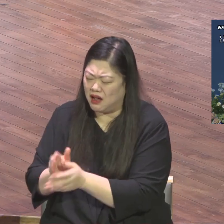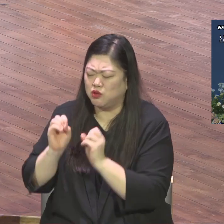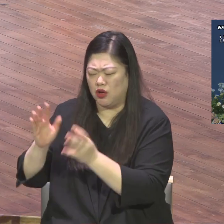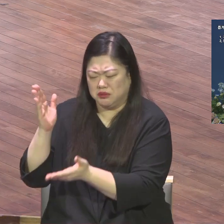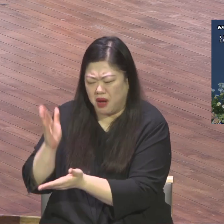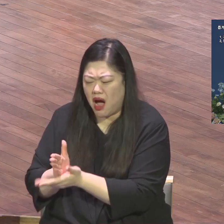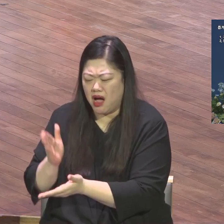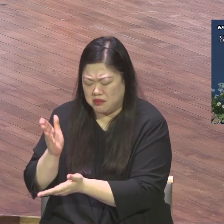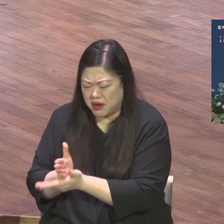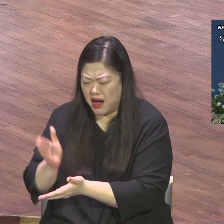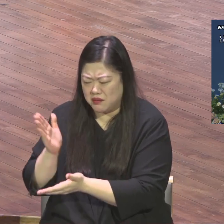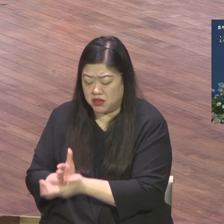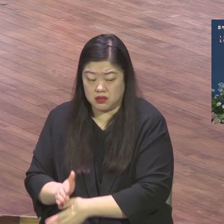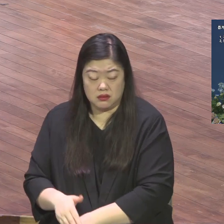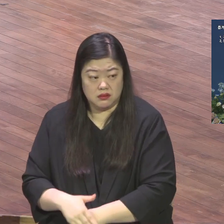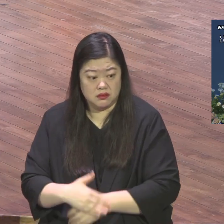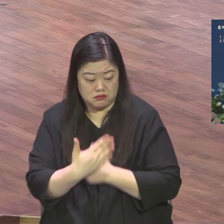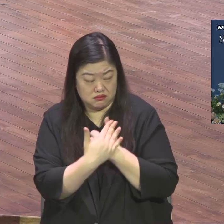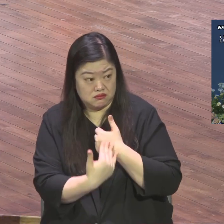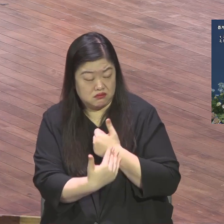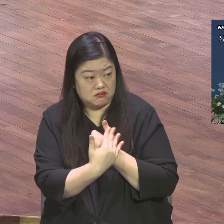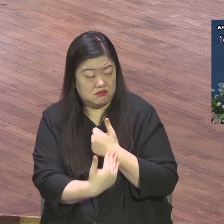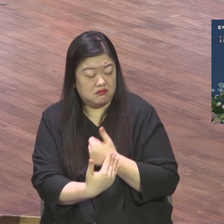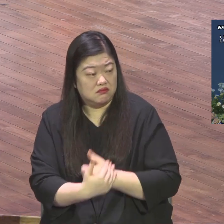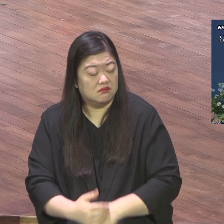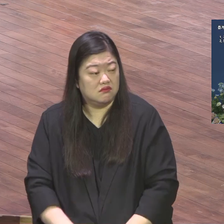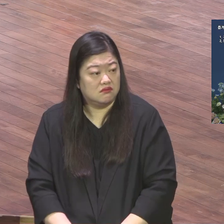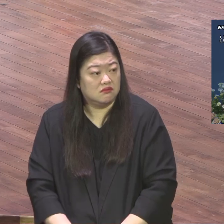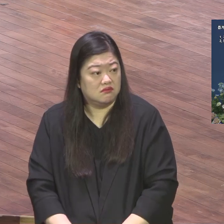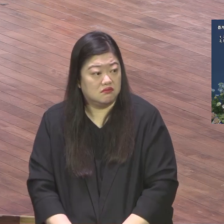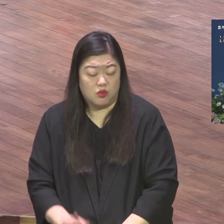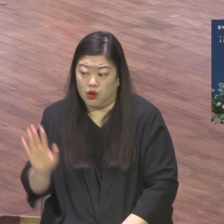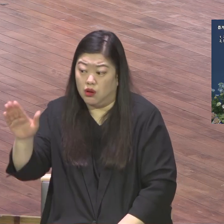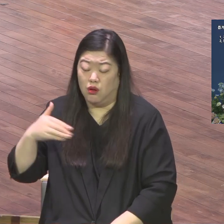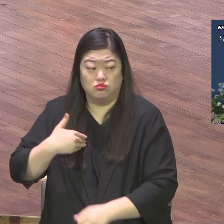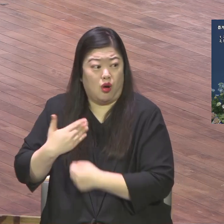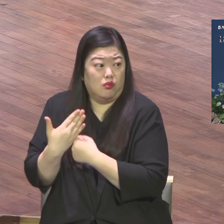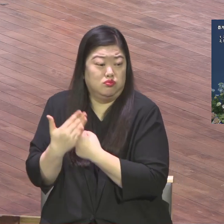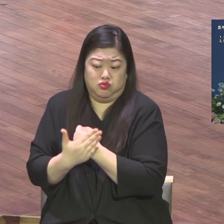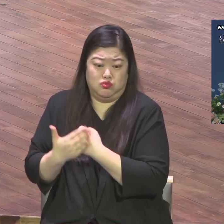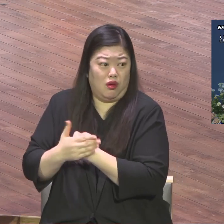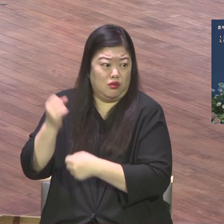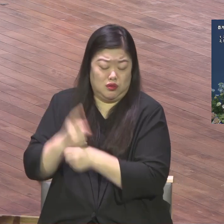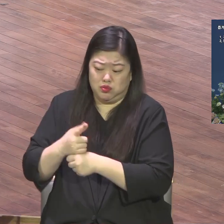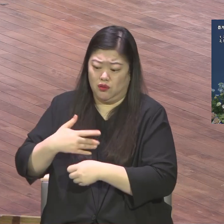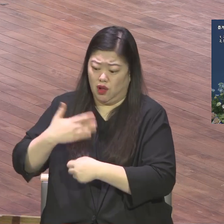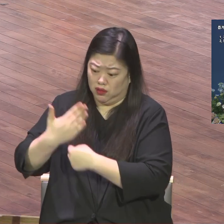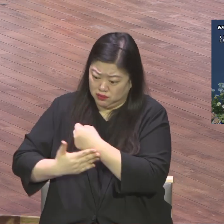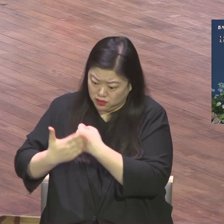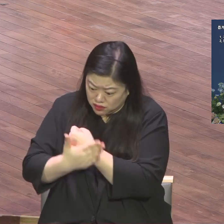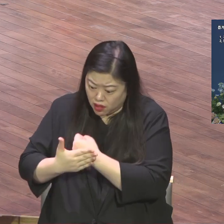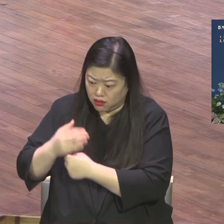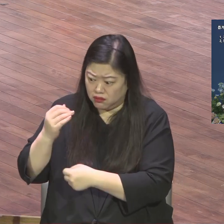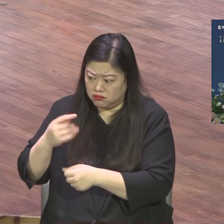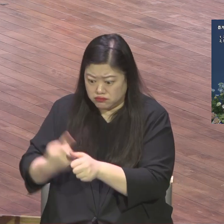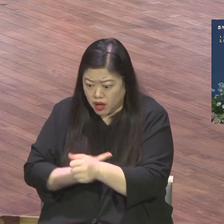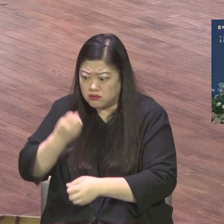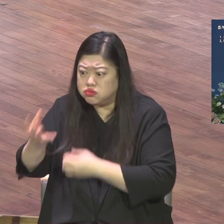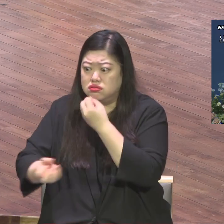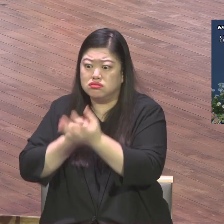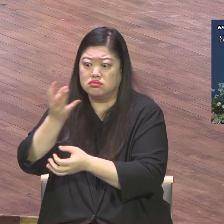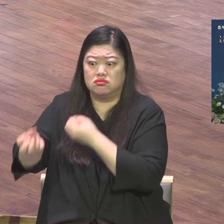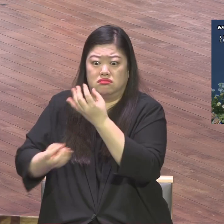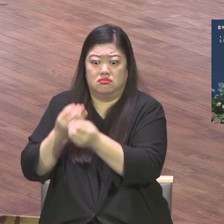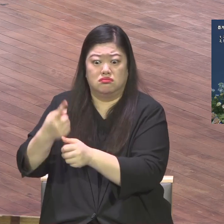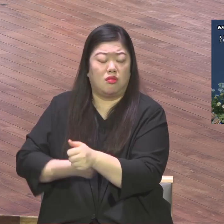지도를 꼼짝 못하게 만드는 선언이었습니다. 베드로와 요한은 우선적으로 하나님 앞에서